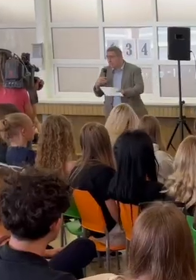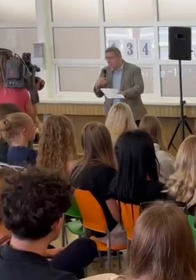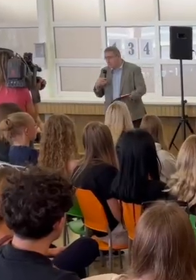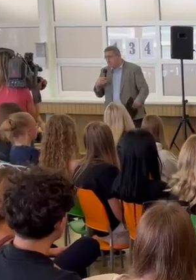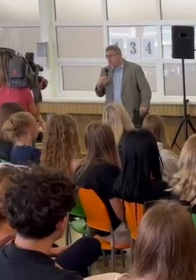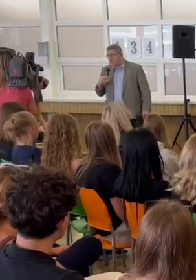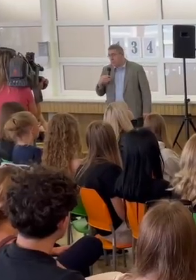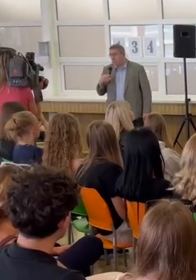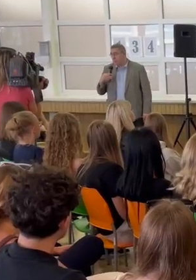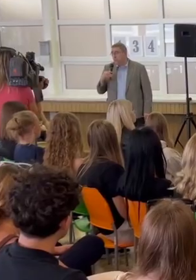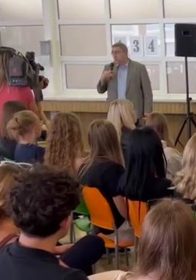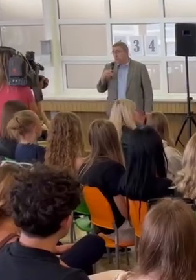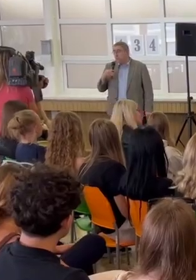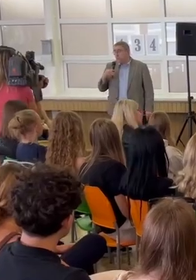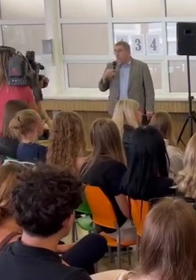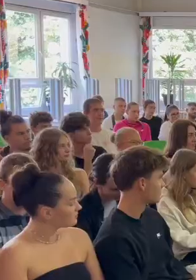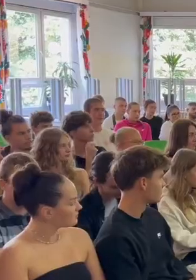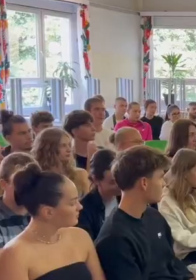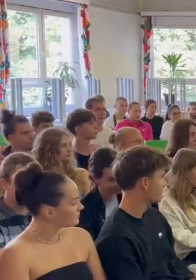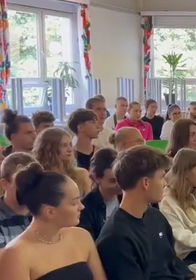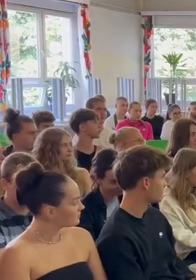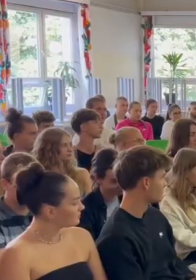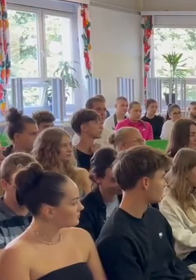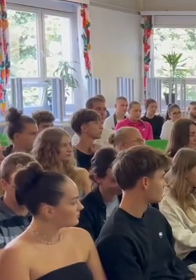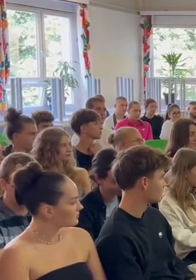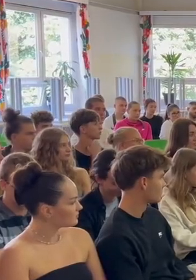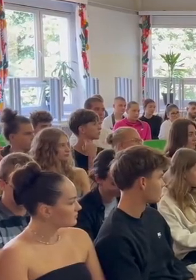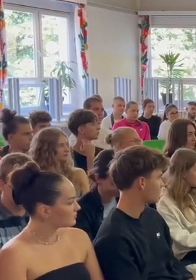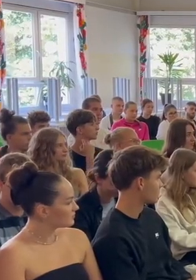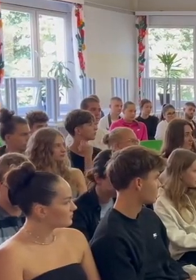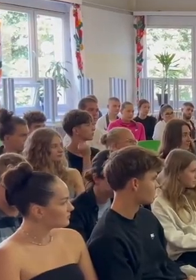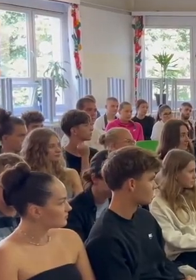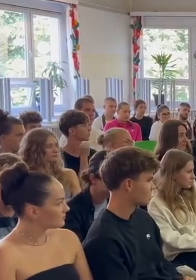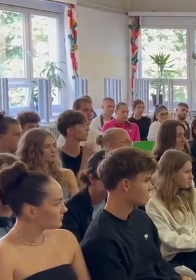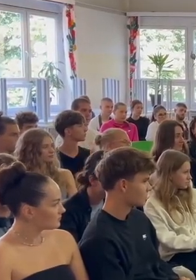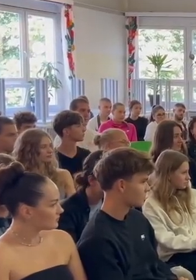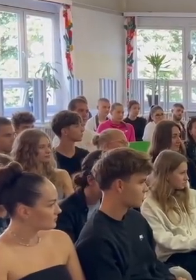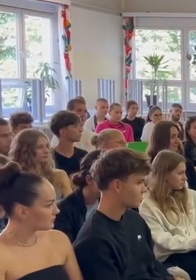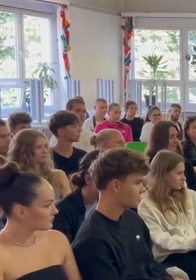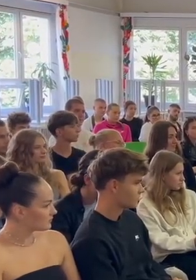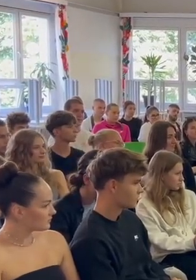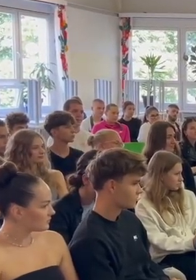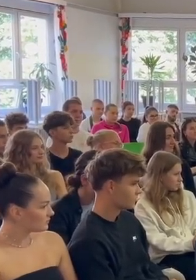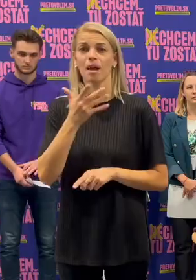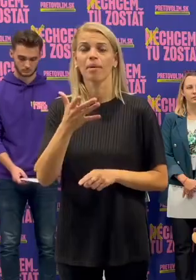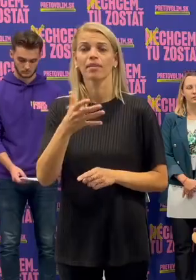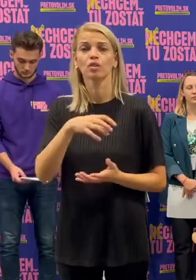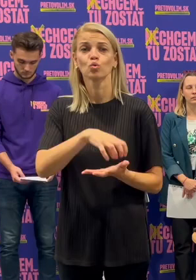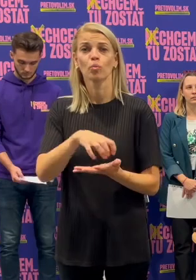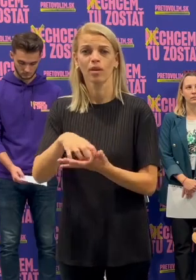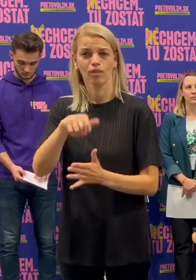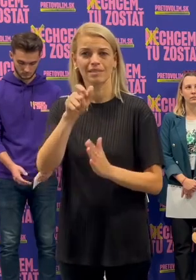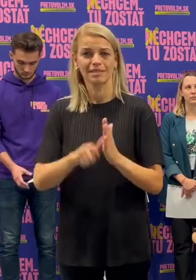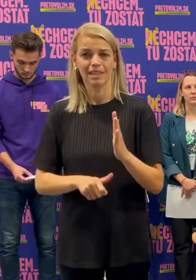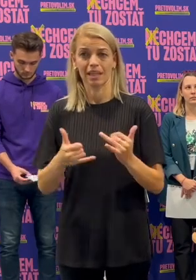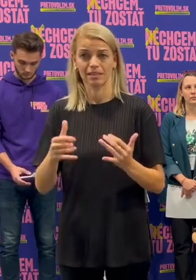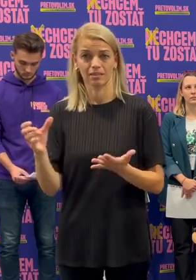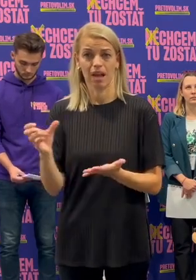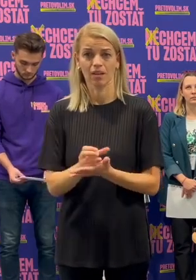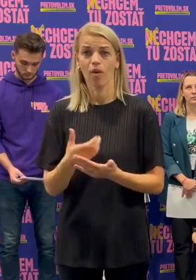že nezáleží na mojom hlase a taktiež sa snažíme zvrátiť argument, že si nemáme koho vybrať z tých 25 subjektov, ktorí teraz